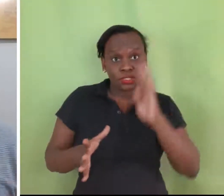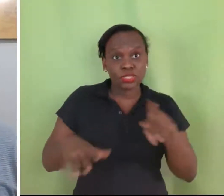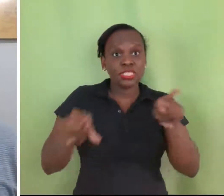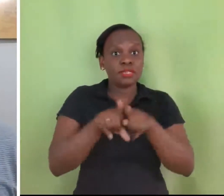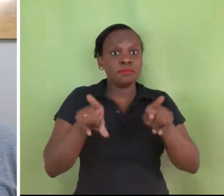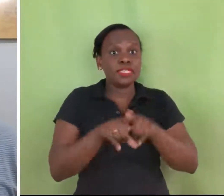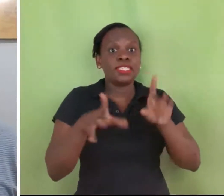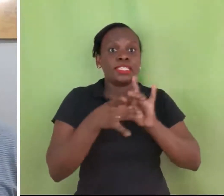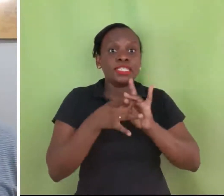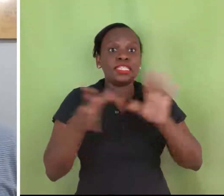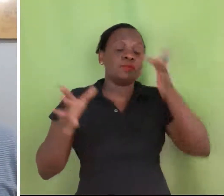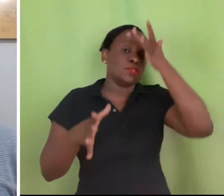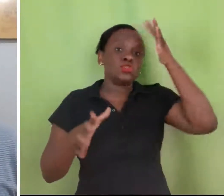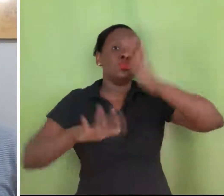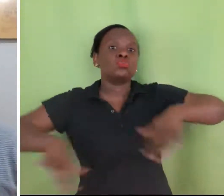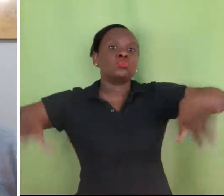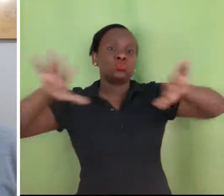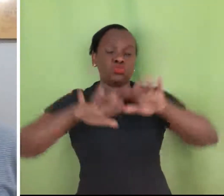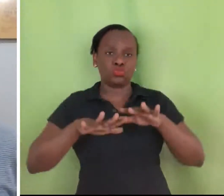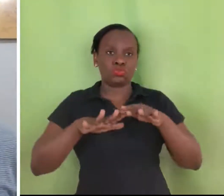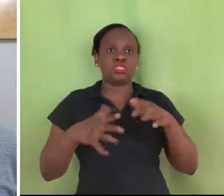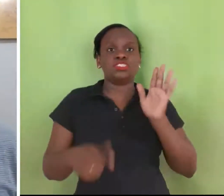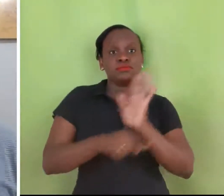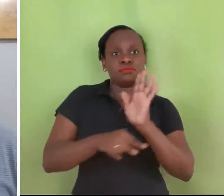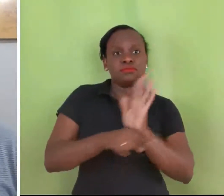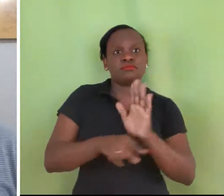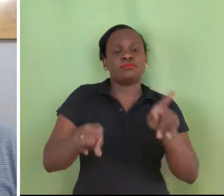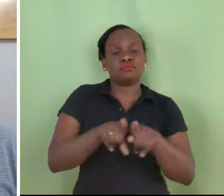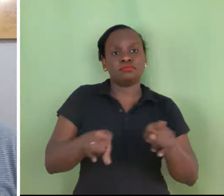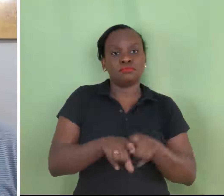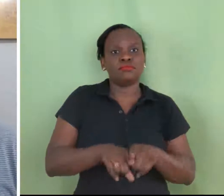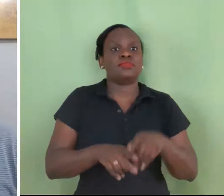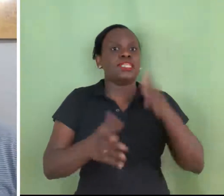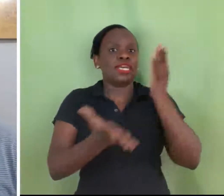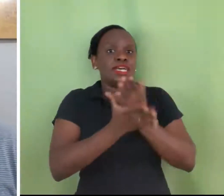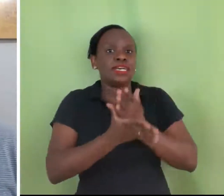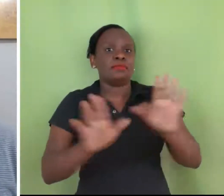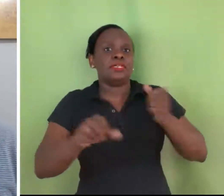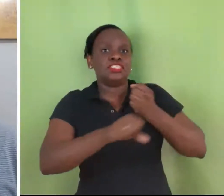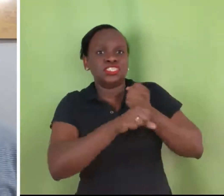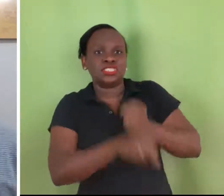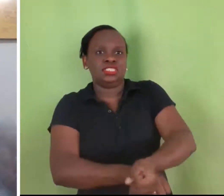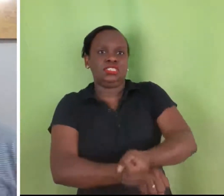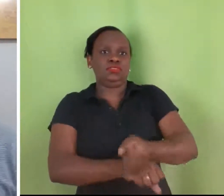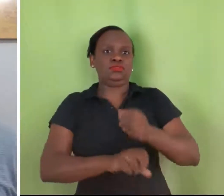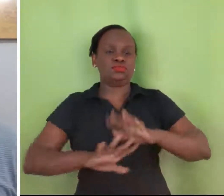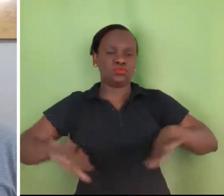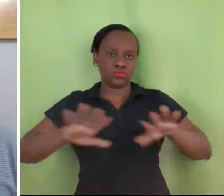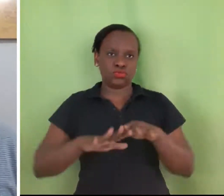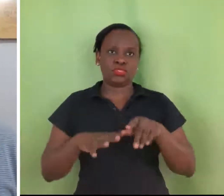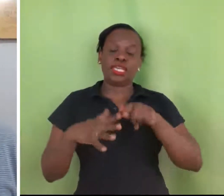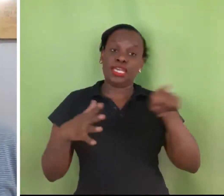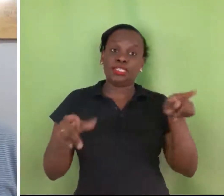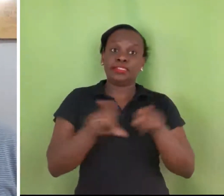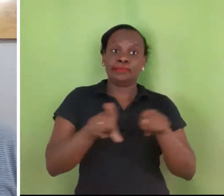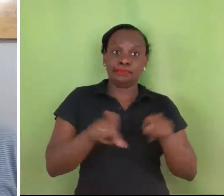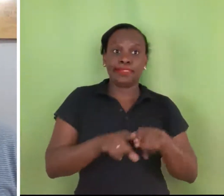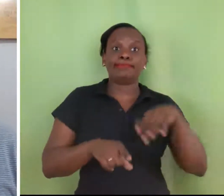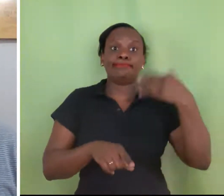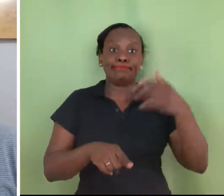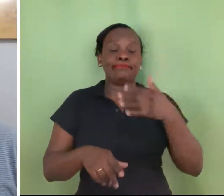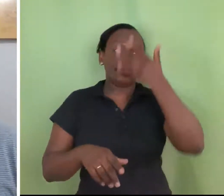da liberdade também das pessoas, né, defendiam inclusive, né, o fim da escravidão. Bem, eles também acabaram